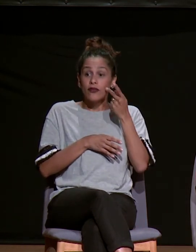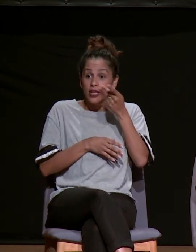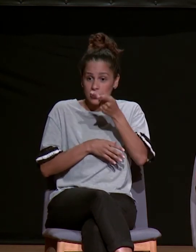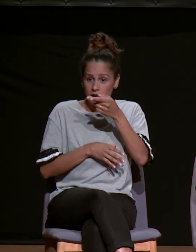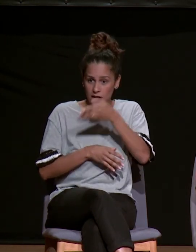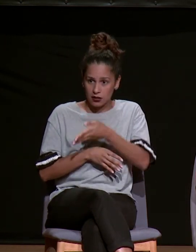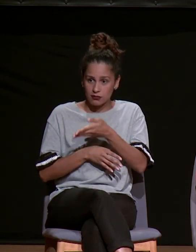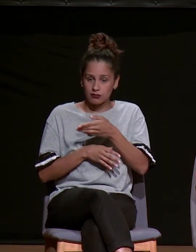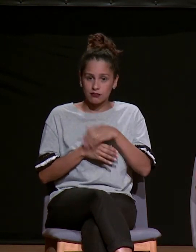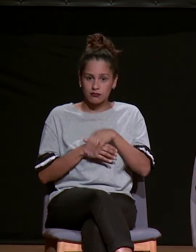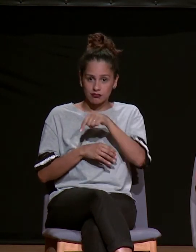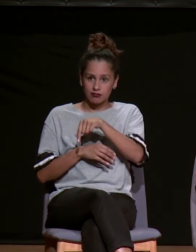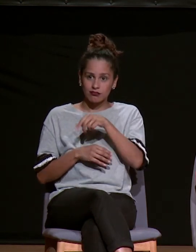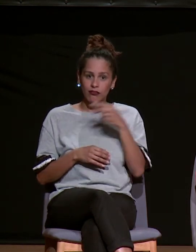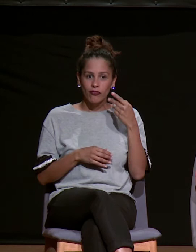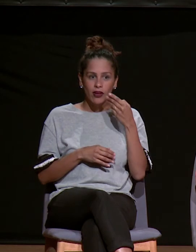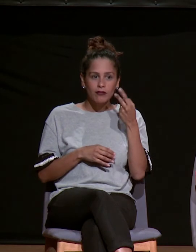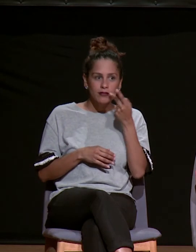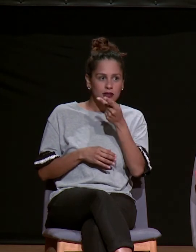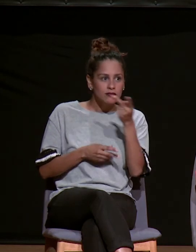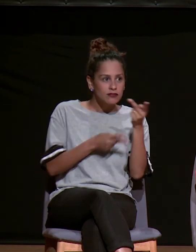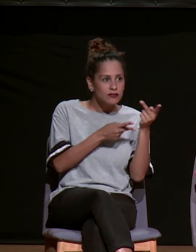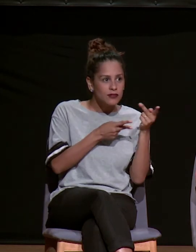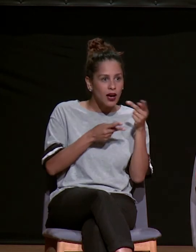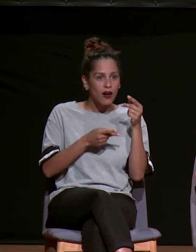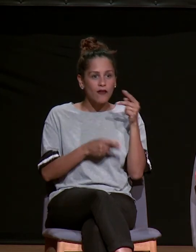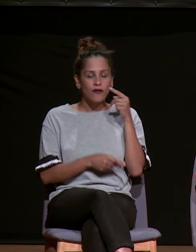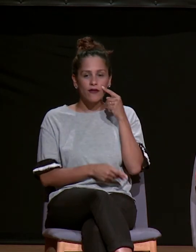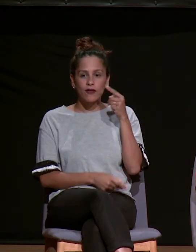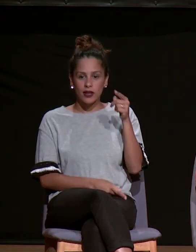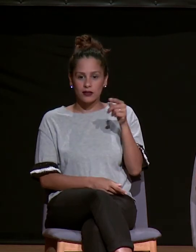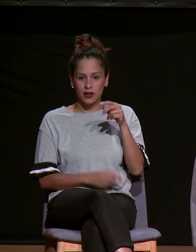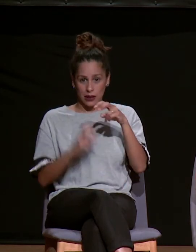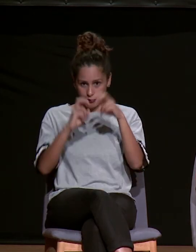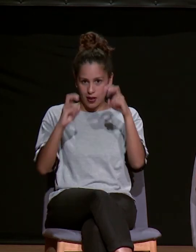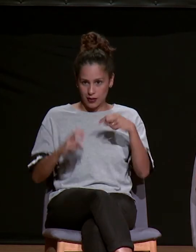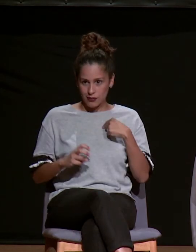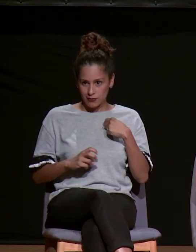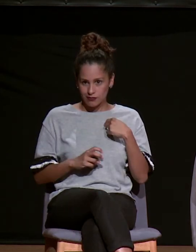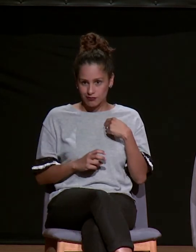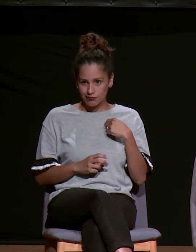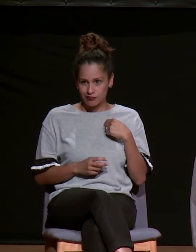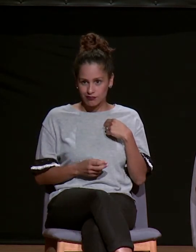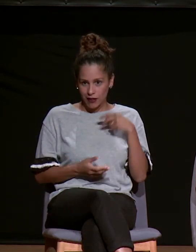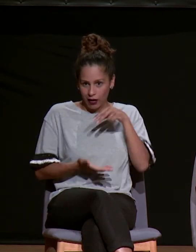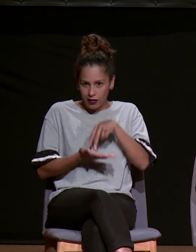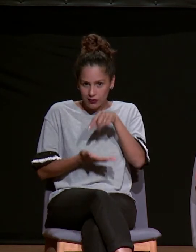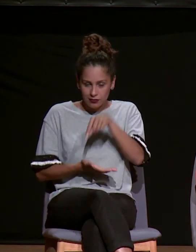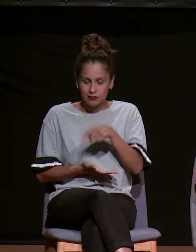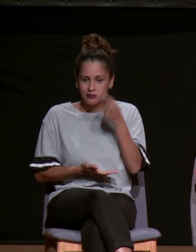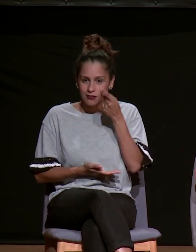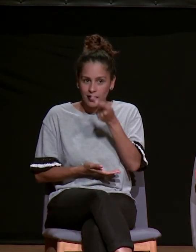as persianas do museu. Aqui, uma visita aqui, desculpa, uma visita ao MASP.